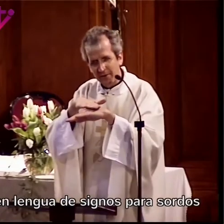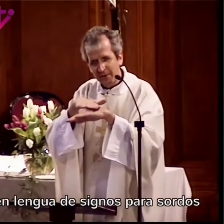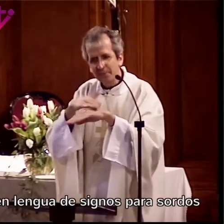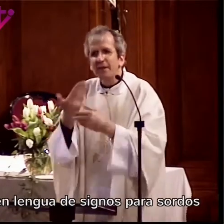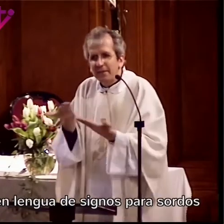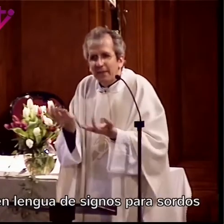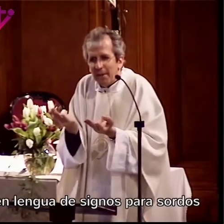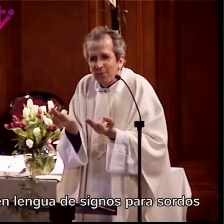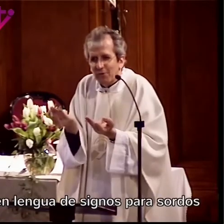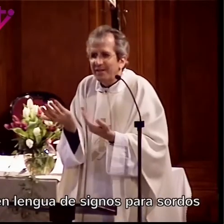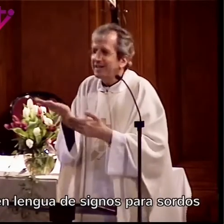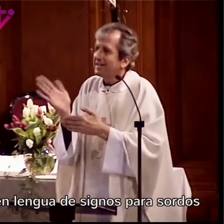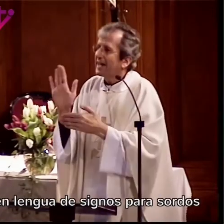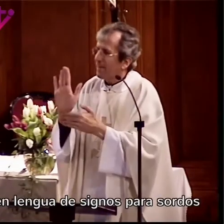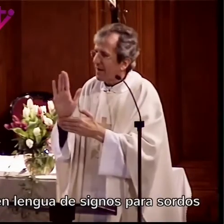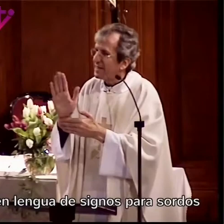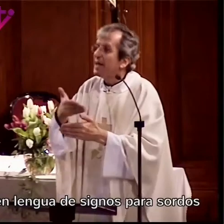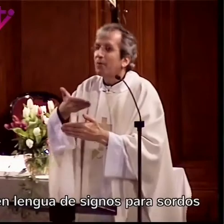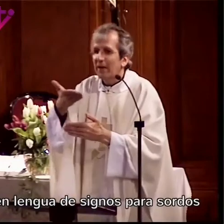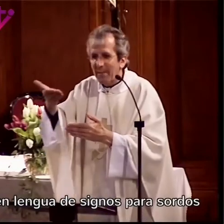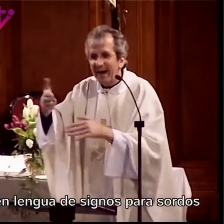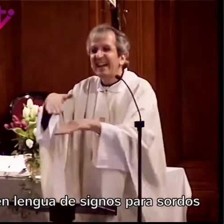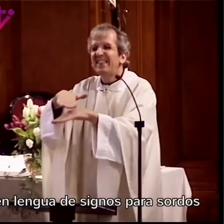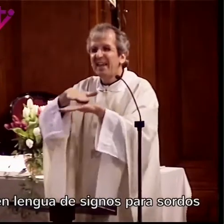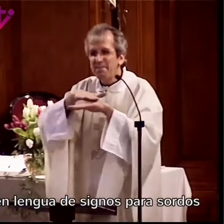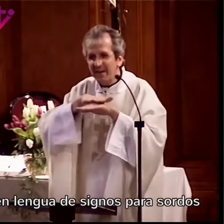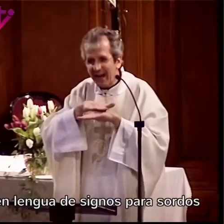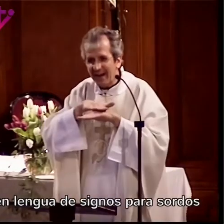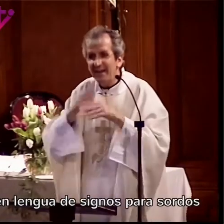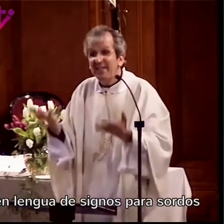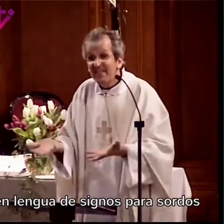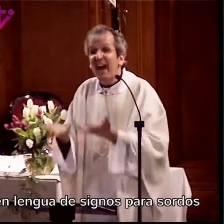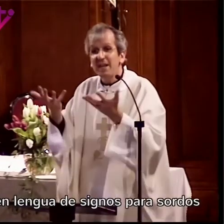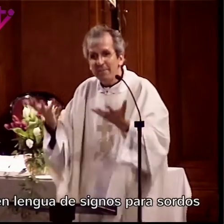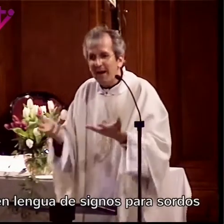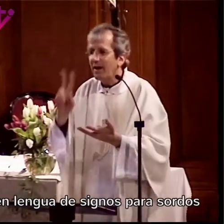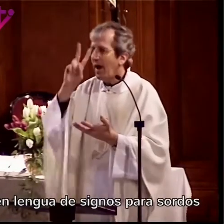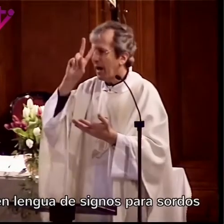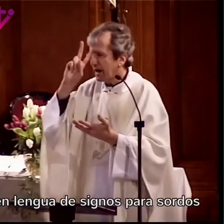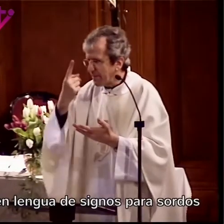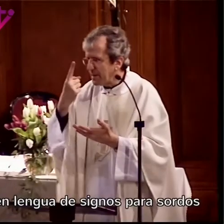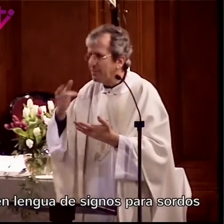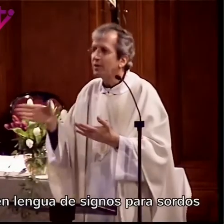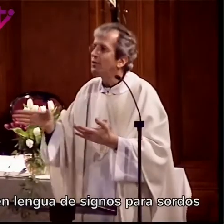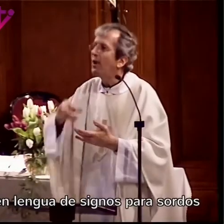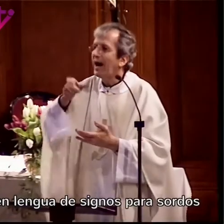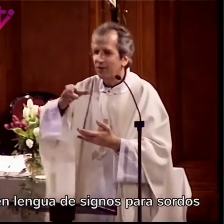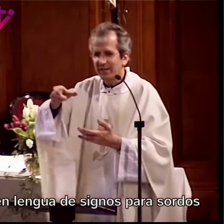debemos ser capaces de proclamar de invitar de animar al arrepentimiento a todas las